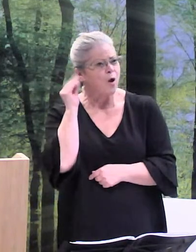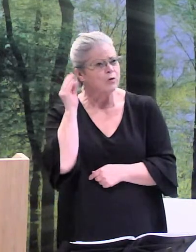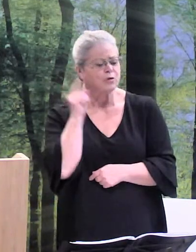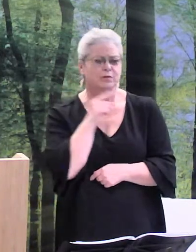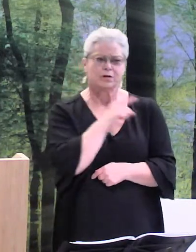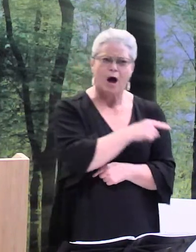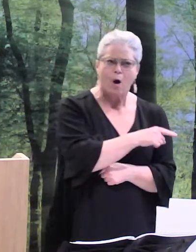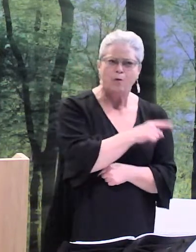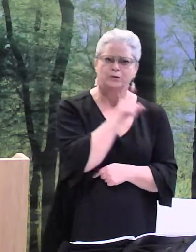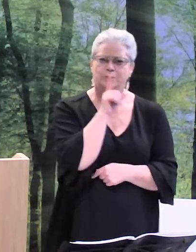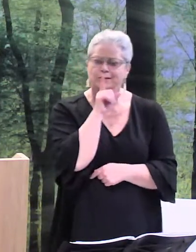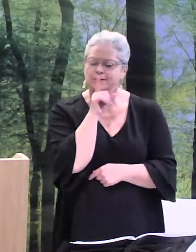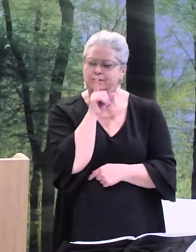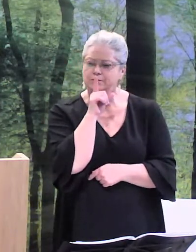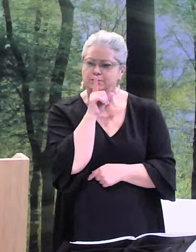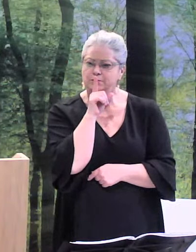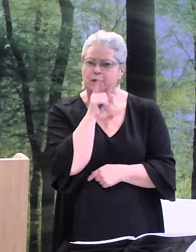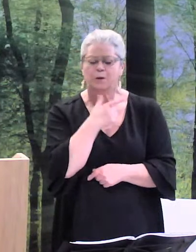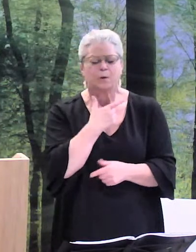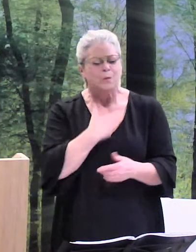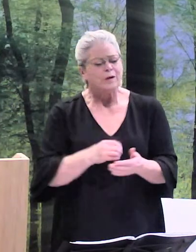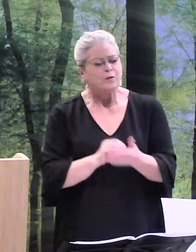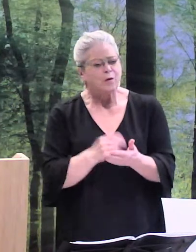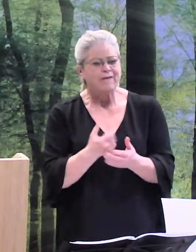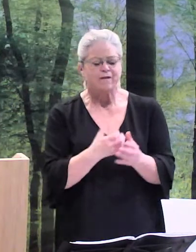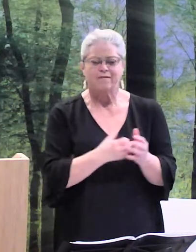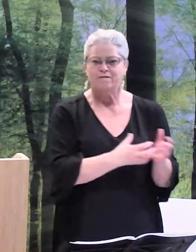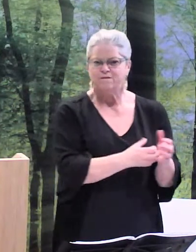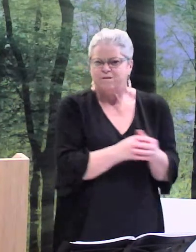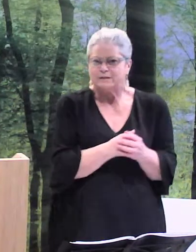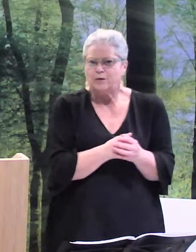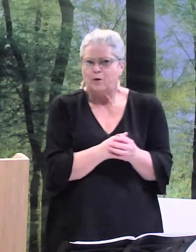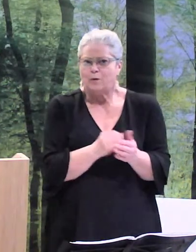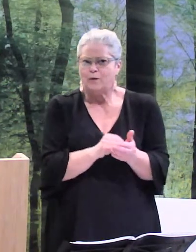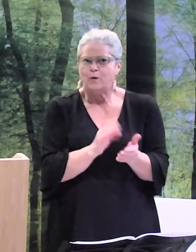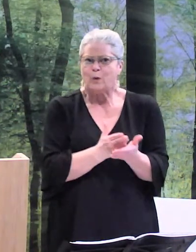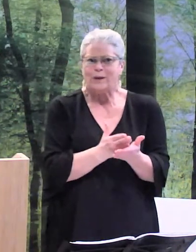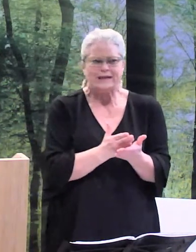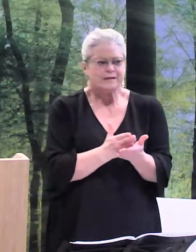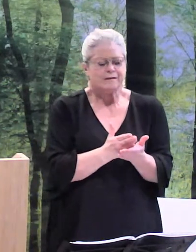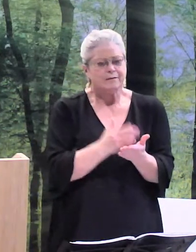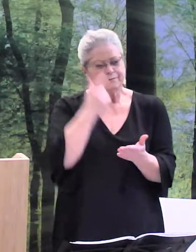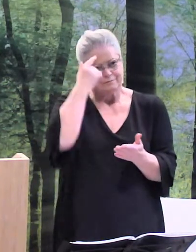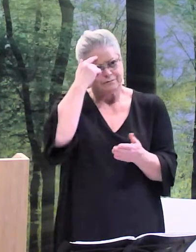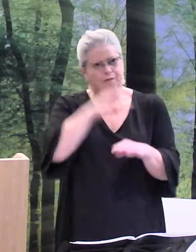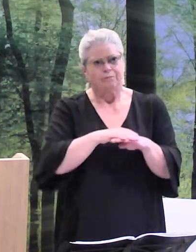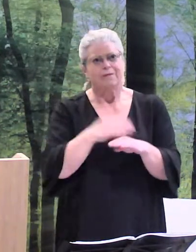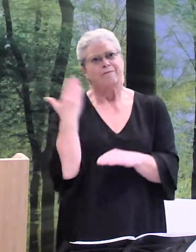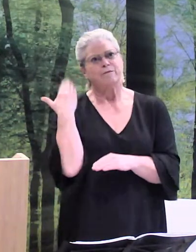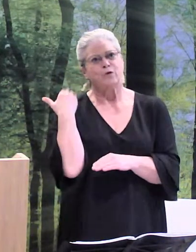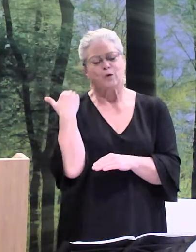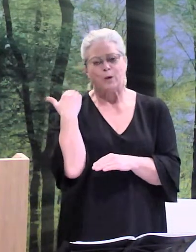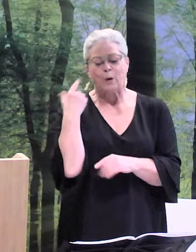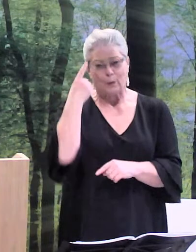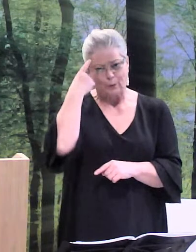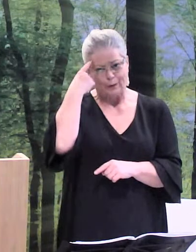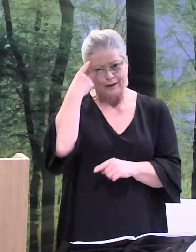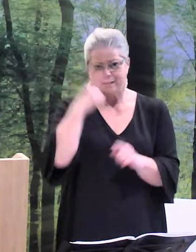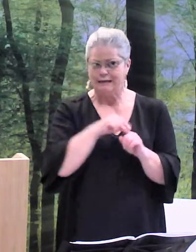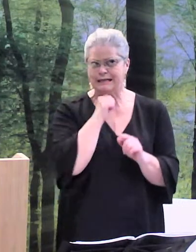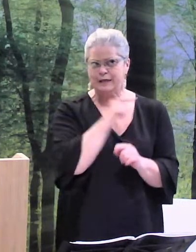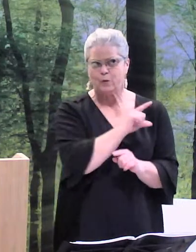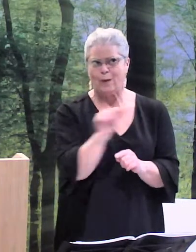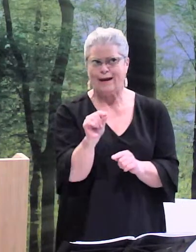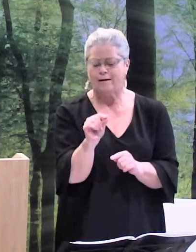naar jouw stilte. Ik wil nog even vasthouden wat is geweest, denken aan vroeger en weten dat jij niet weg